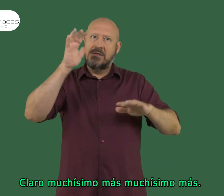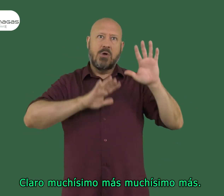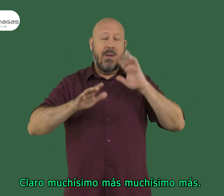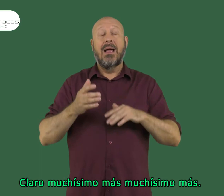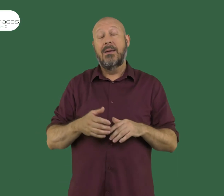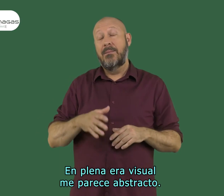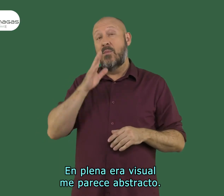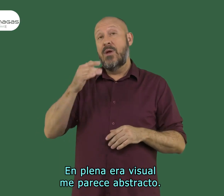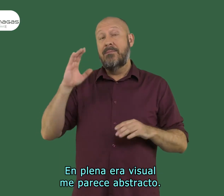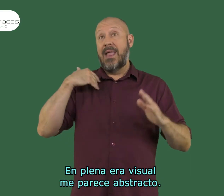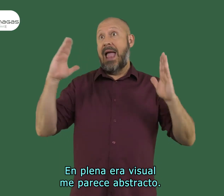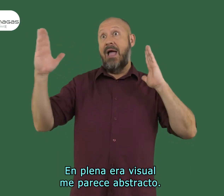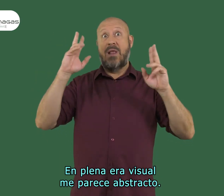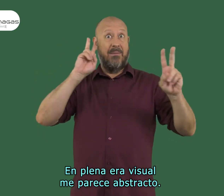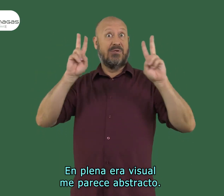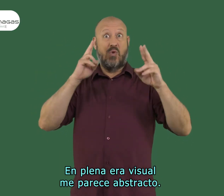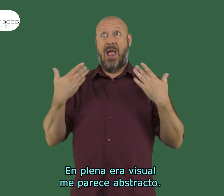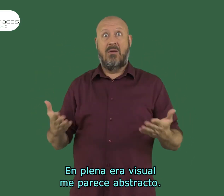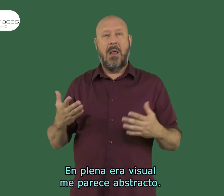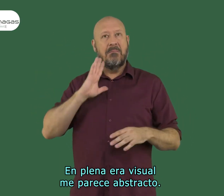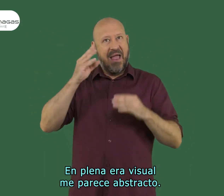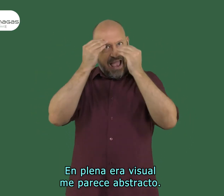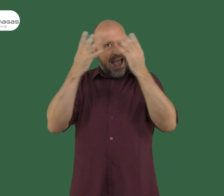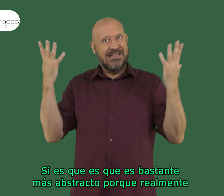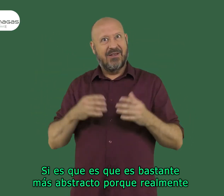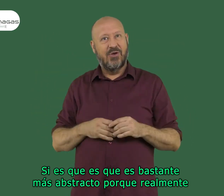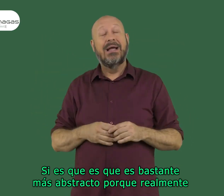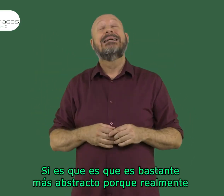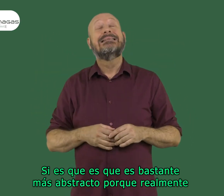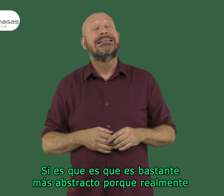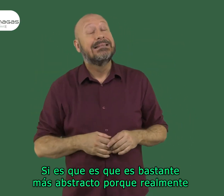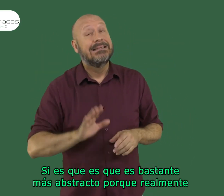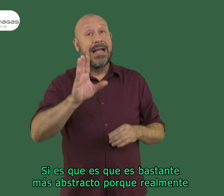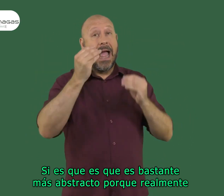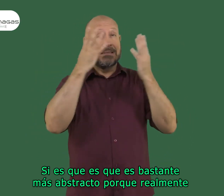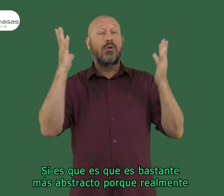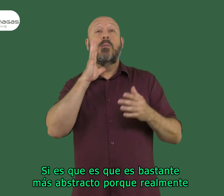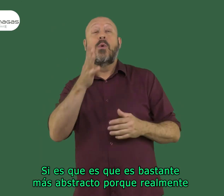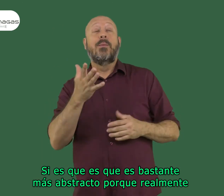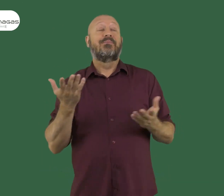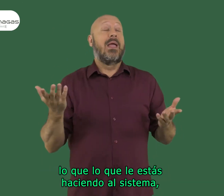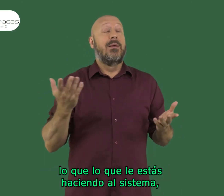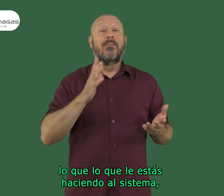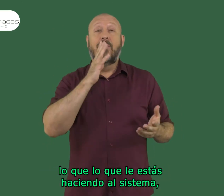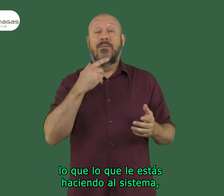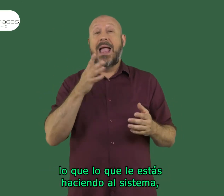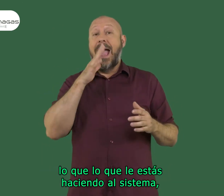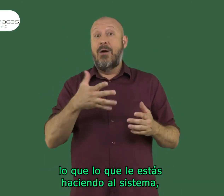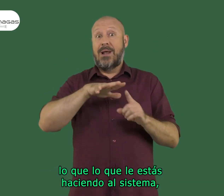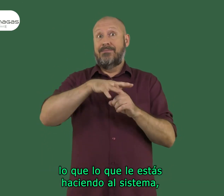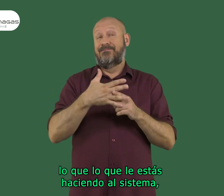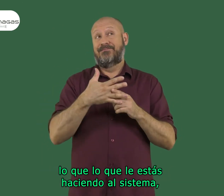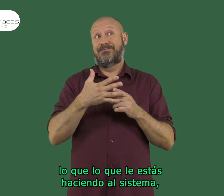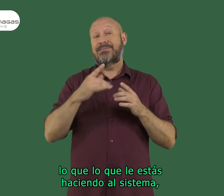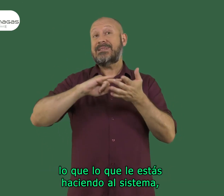complejo. Es que en plena era visual me parece abstracto. Sí, es que es bastante más abstracto porque realmente lo que le estás